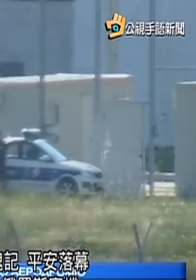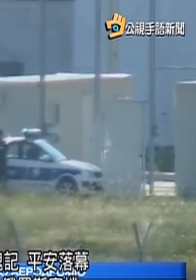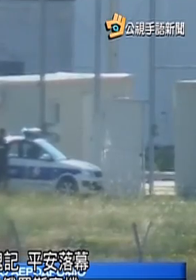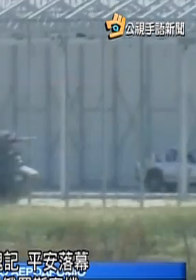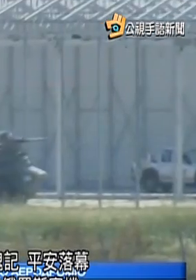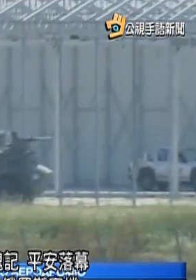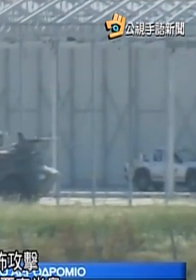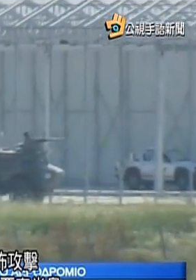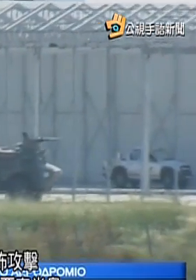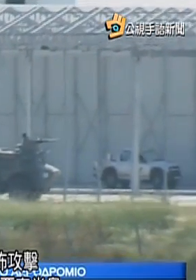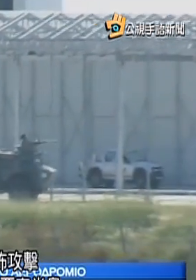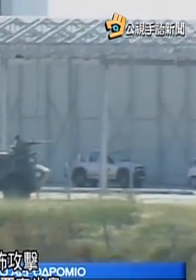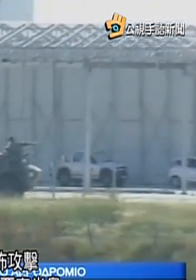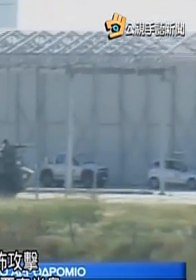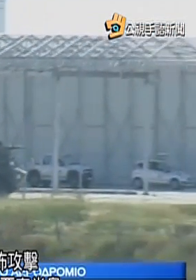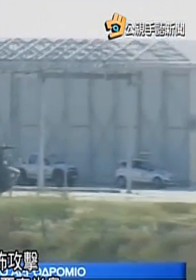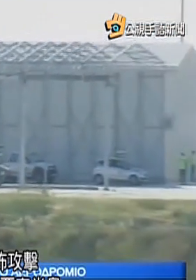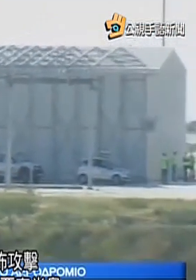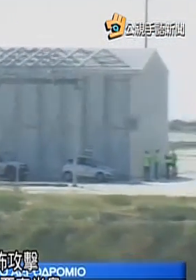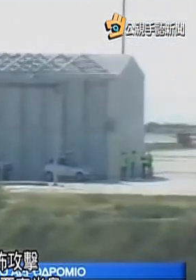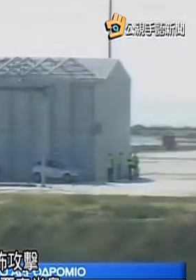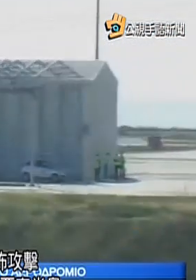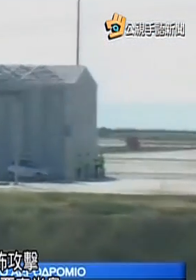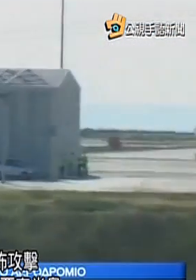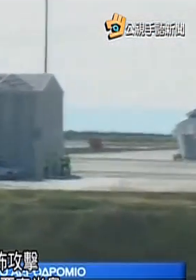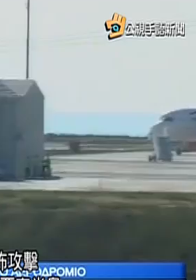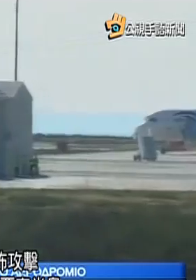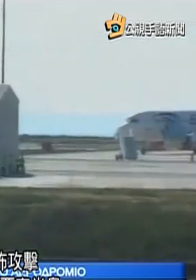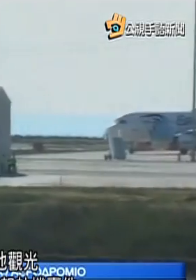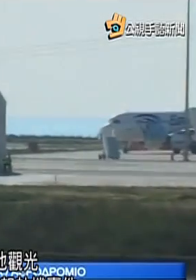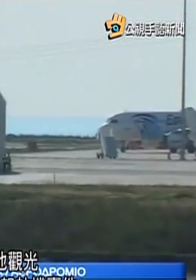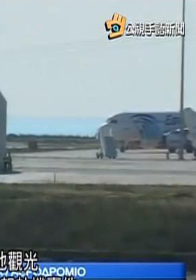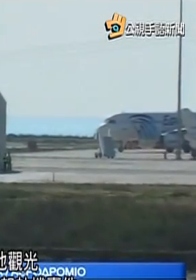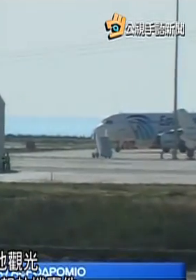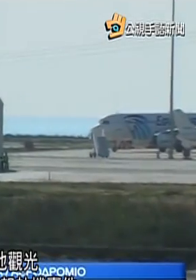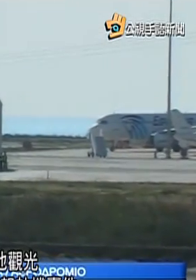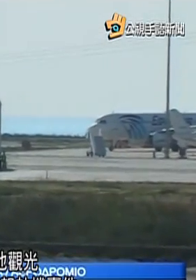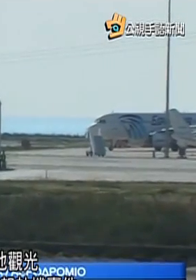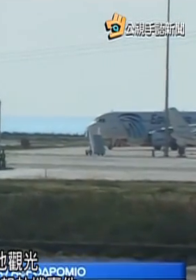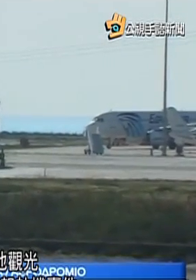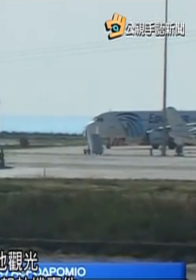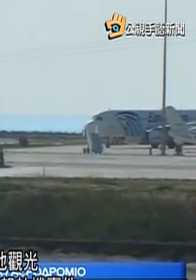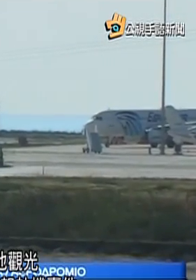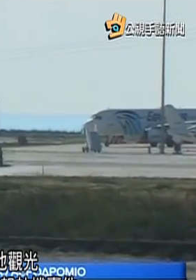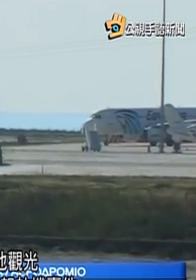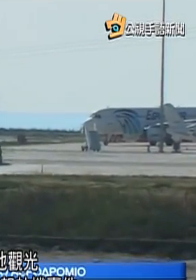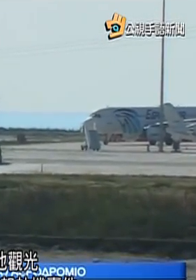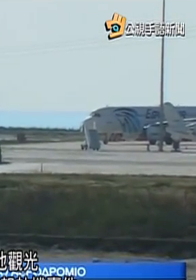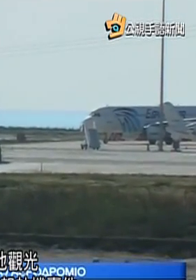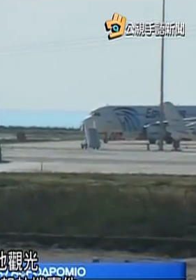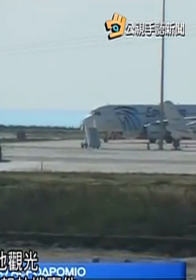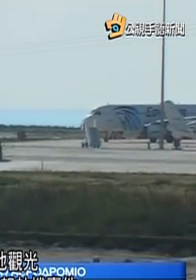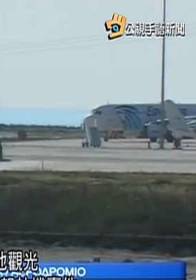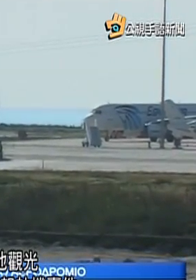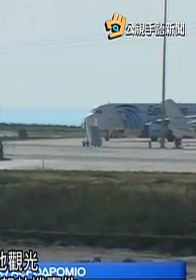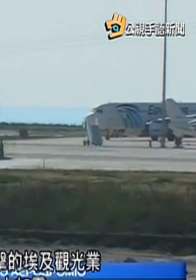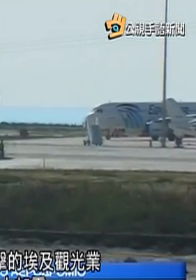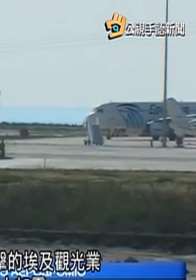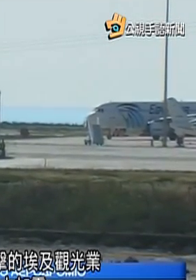客机才遭恐怖攻击坠毁在埃及的西奈半岛，重创当地观光，现在又发生了这一起劫机事件，对原本